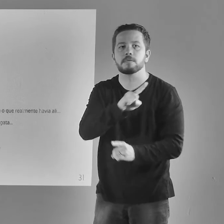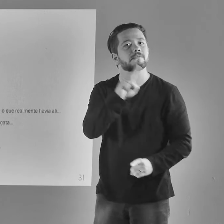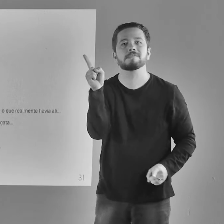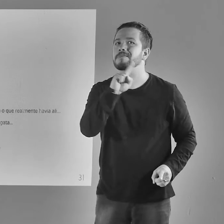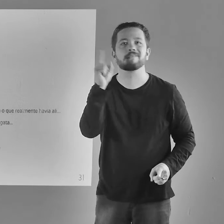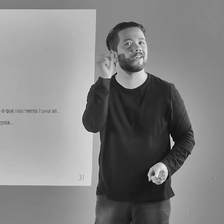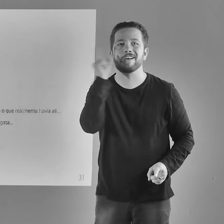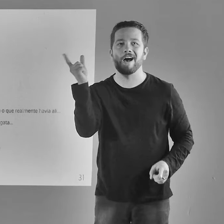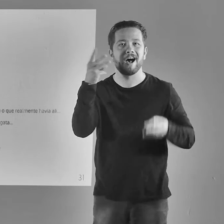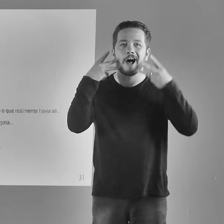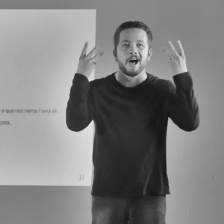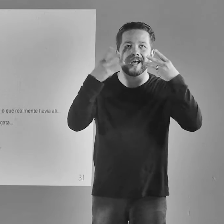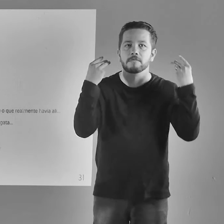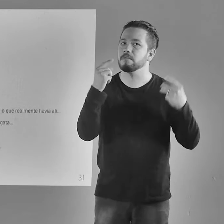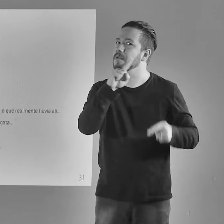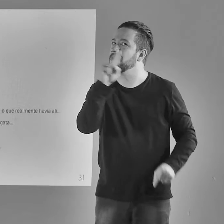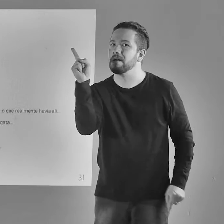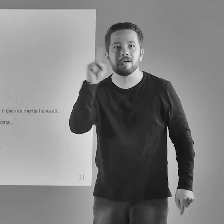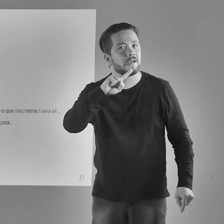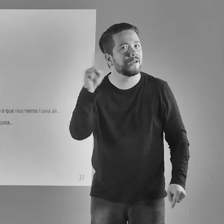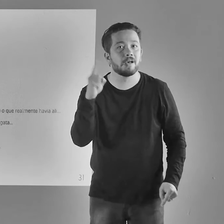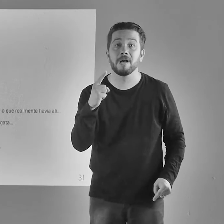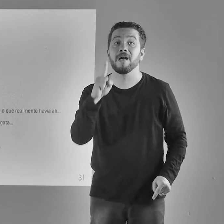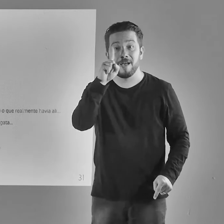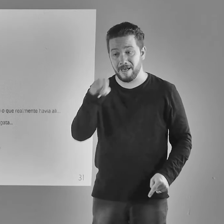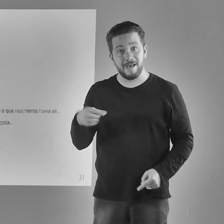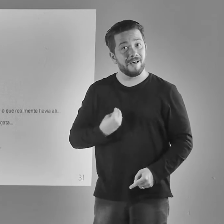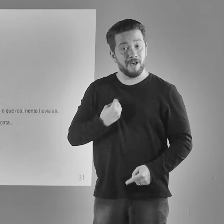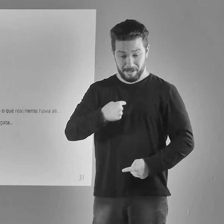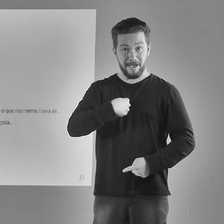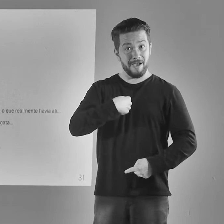gato, nem gata. Era eu.